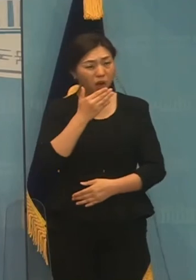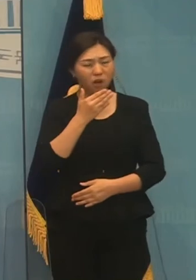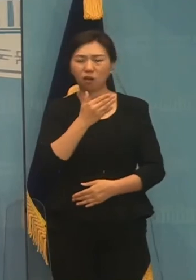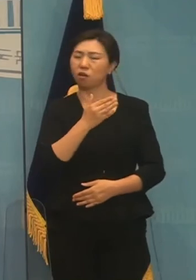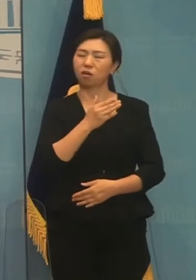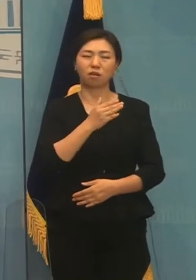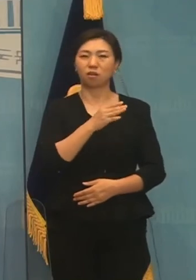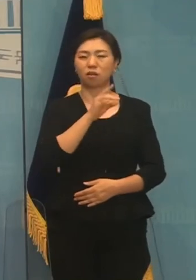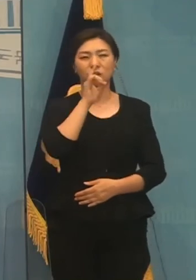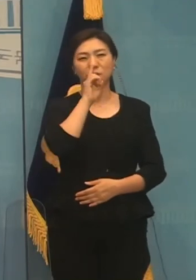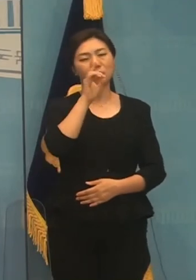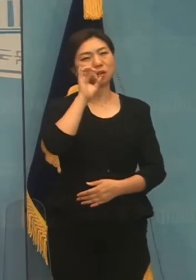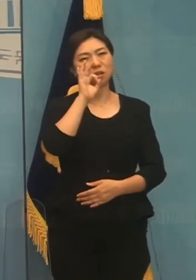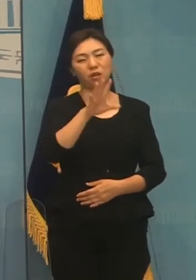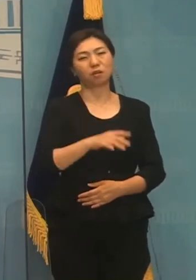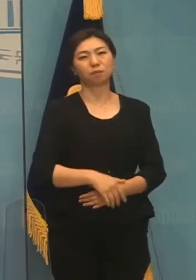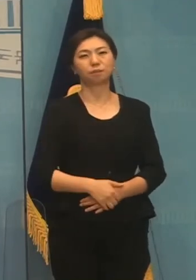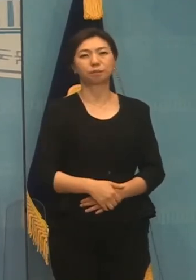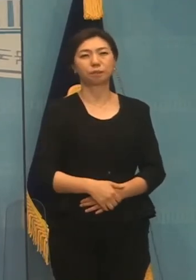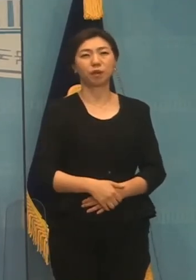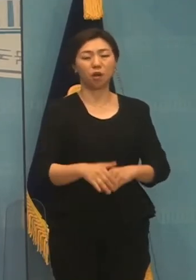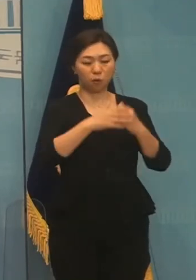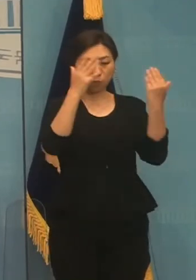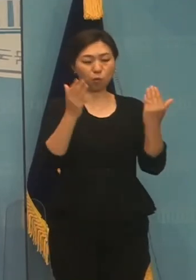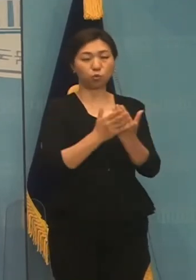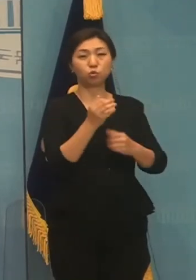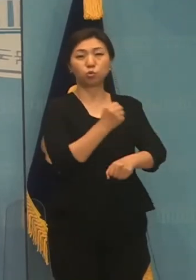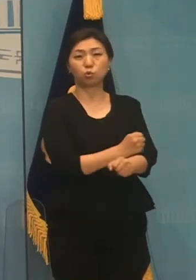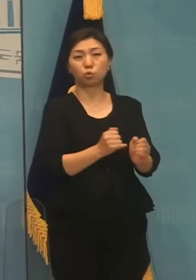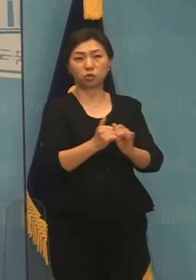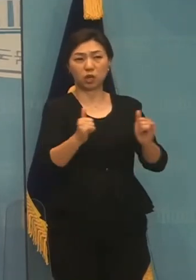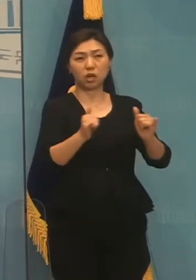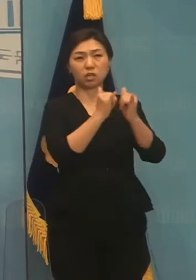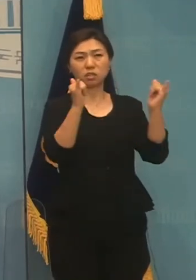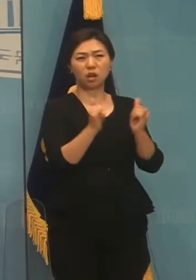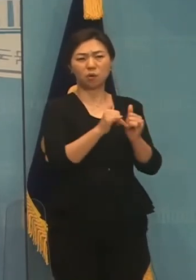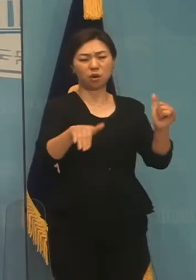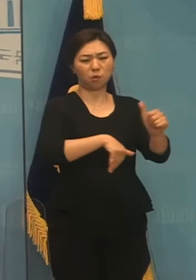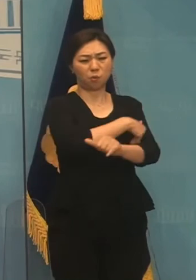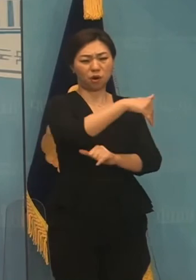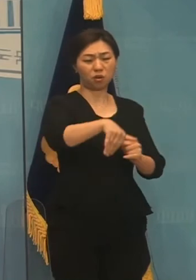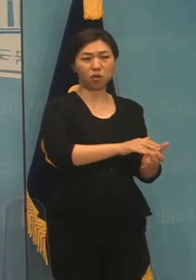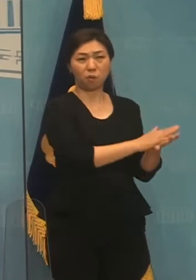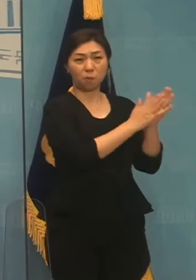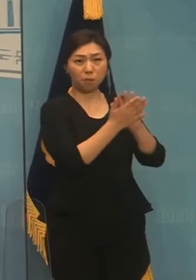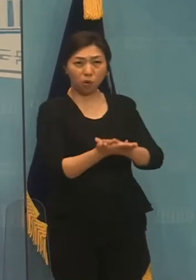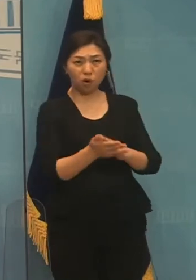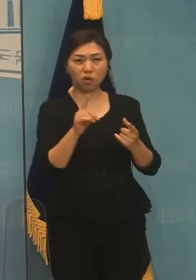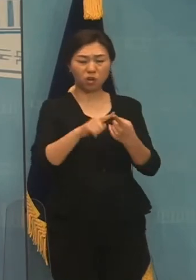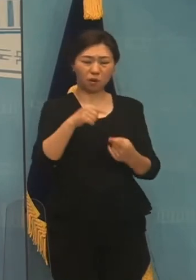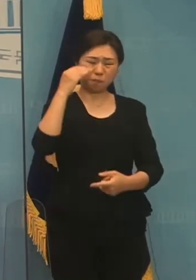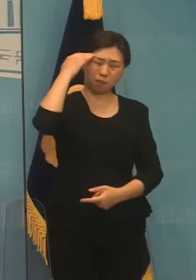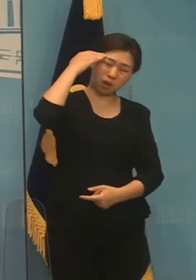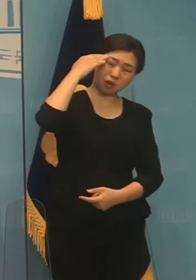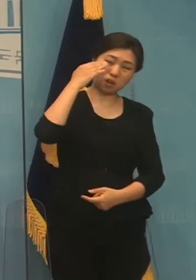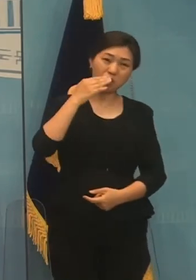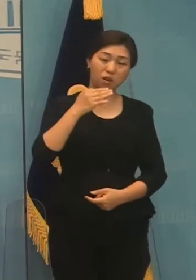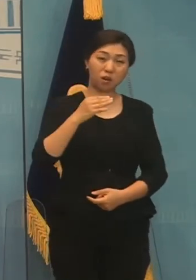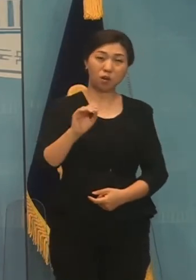택배 노동자들의 노동 환경 개선을 위한 사회적 합의를 발목 잡는 이유가 된다고 생각하는 것입니까?